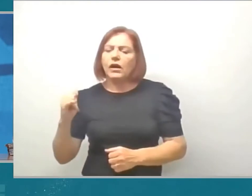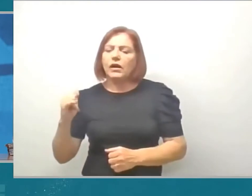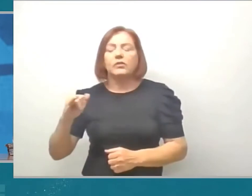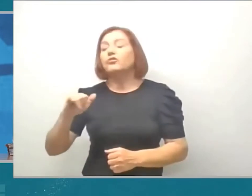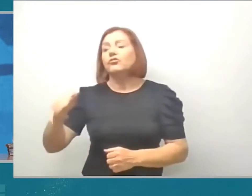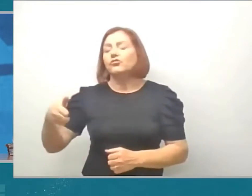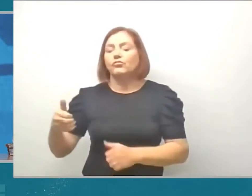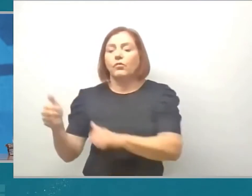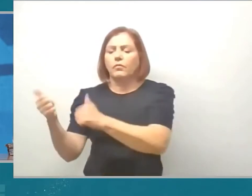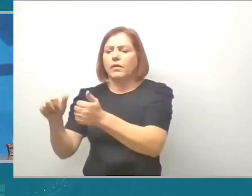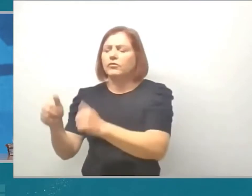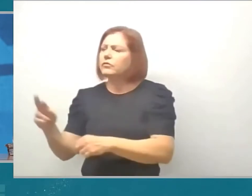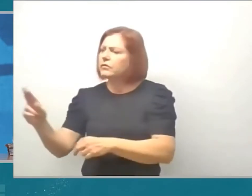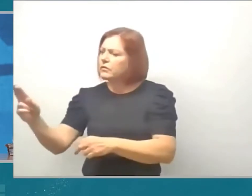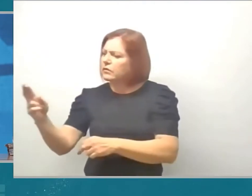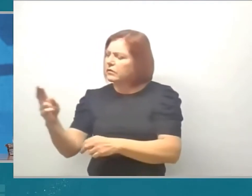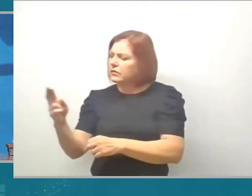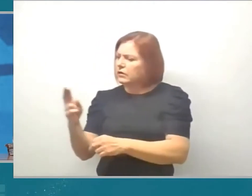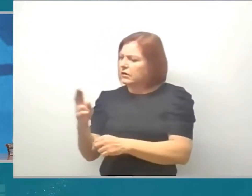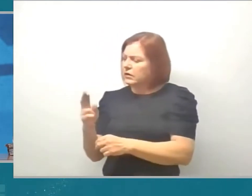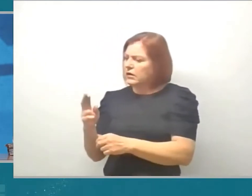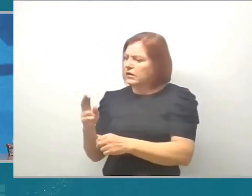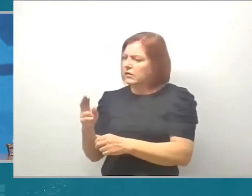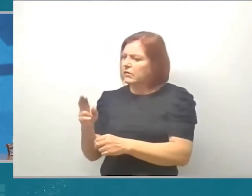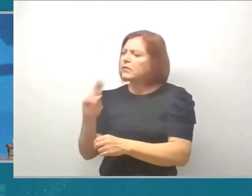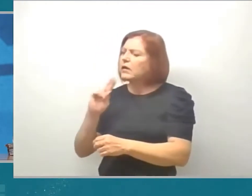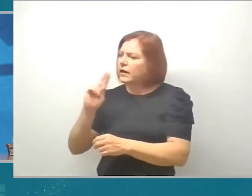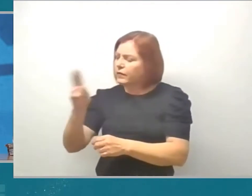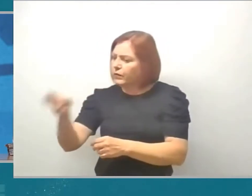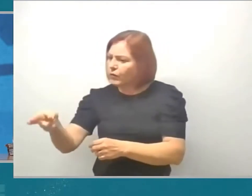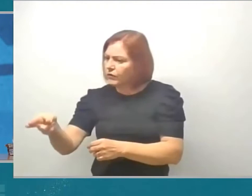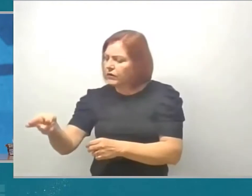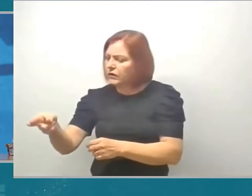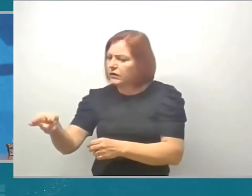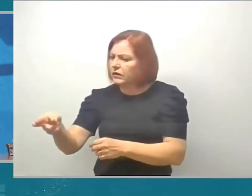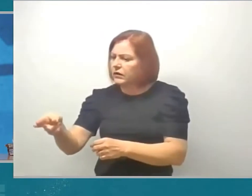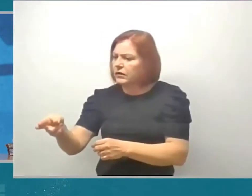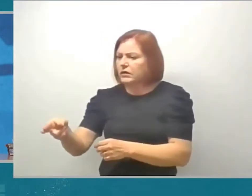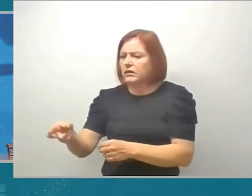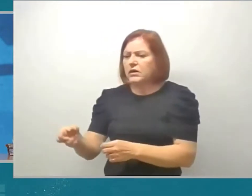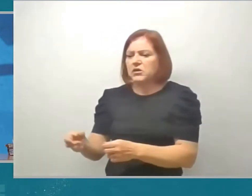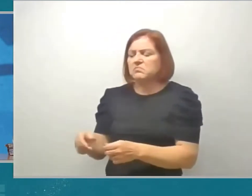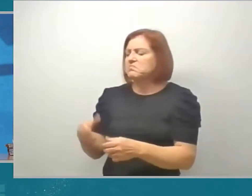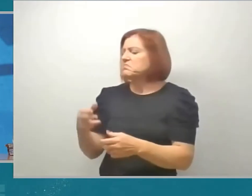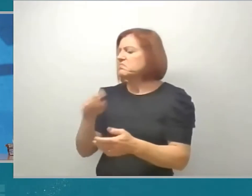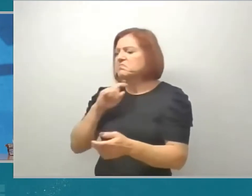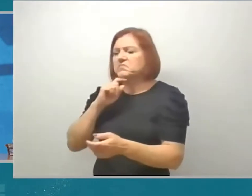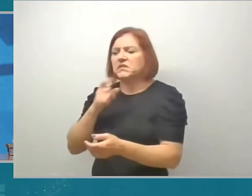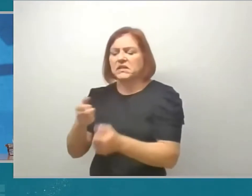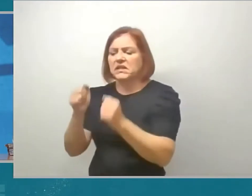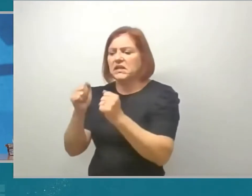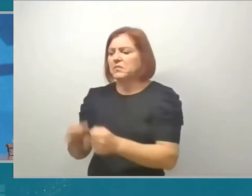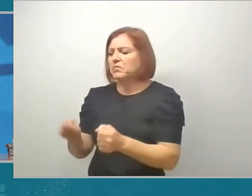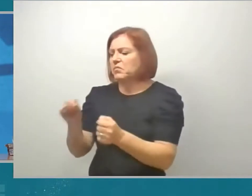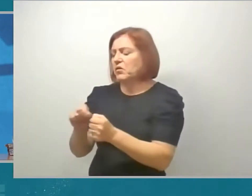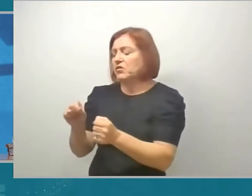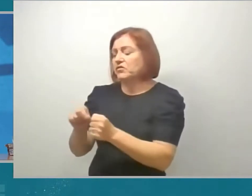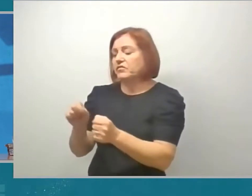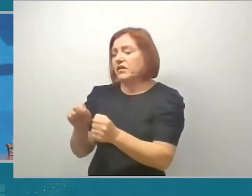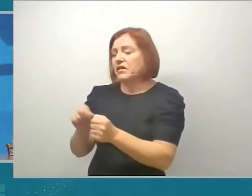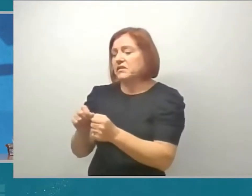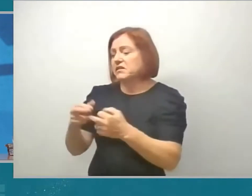dada. Vós mesmos sois testemunhas de que vos disse: eu não sou Cristo, mas fui enviado como